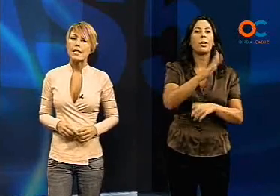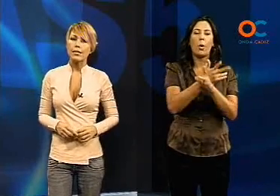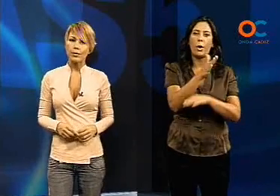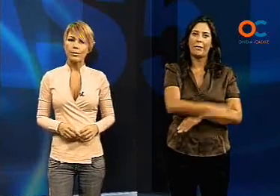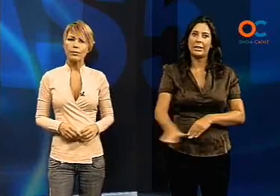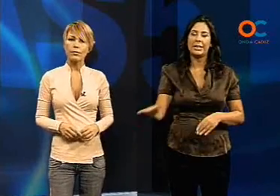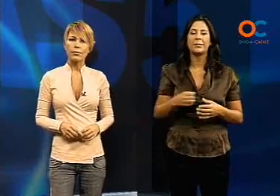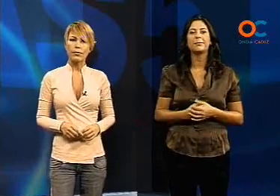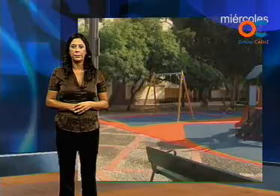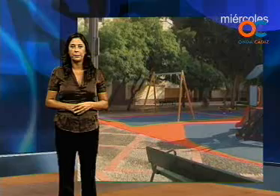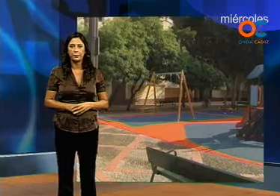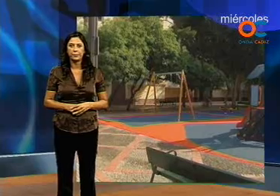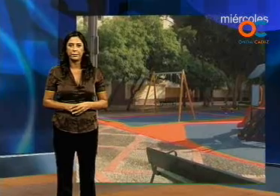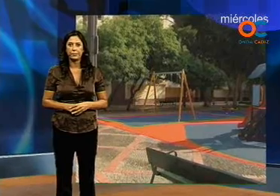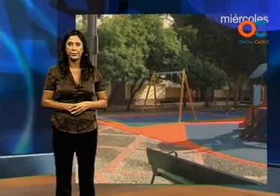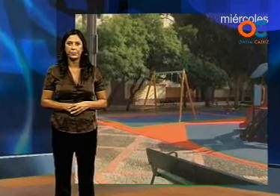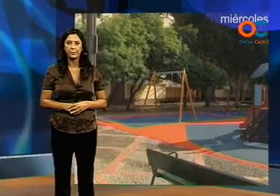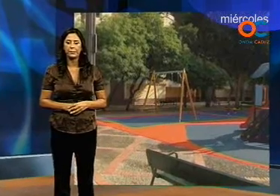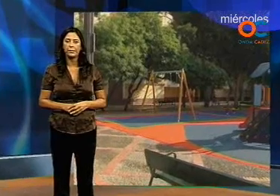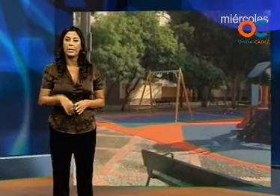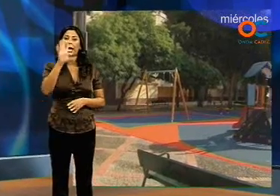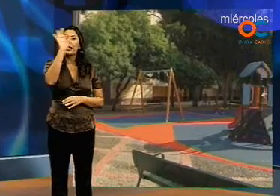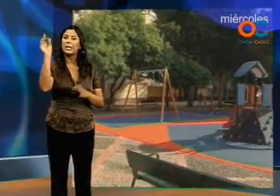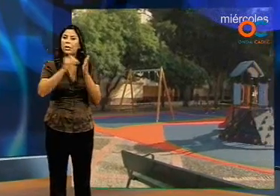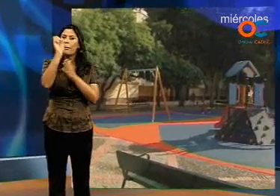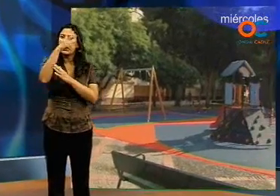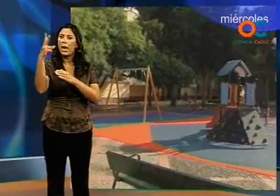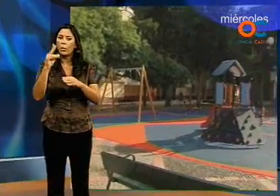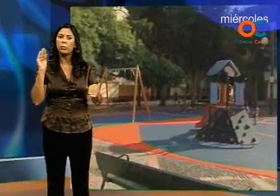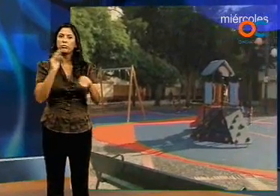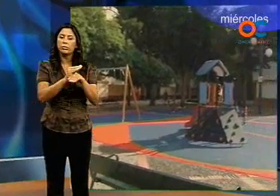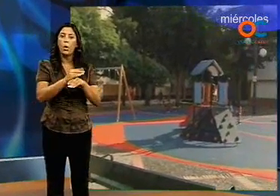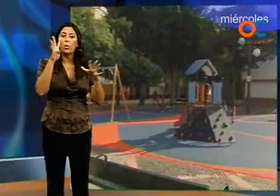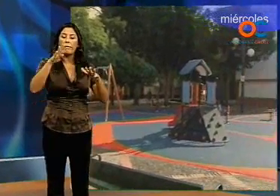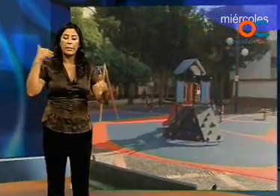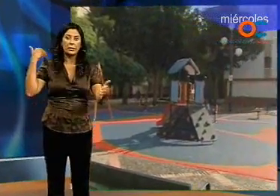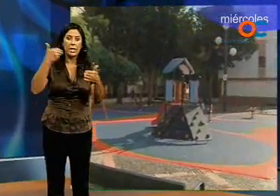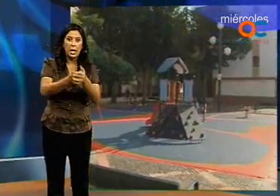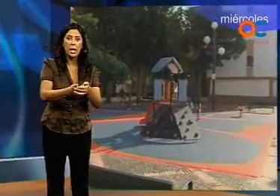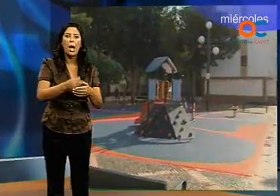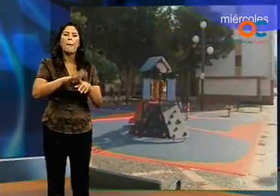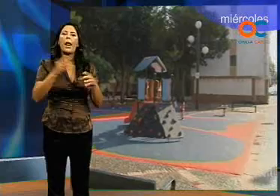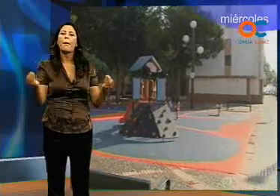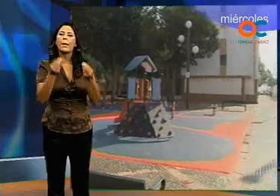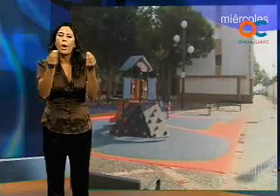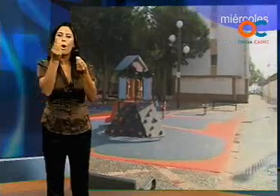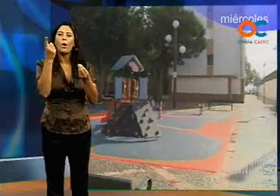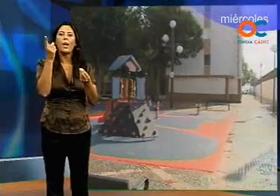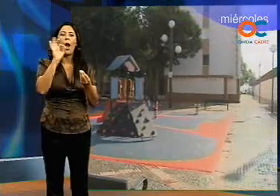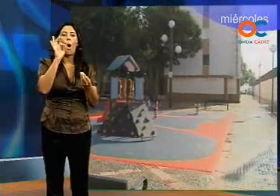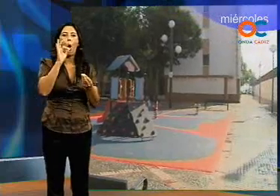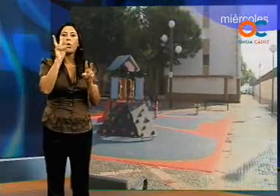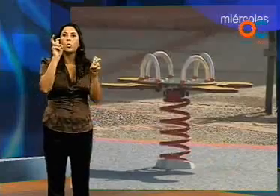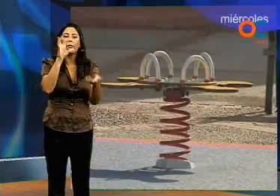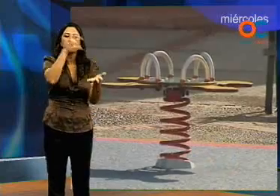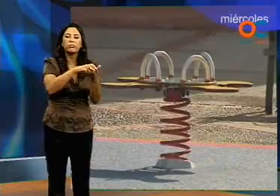infantiles. Más de 500.000 euros en los últimos 9 meses para la mejora o nueva instalación de parques infantiles en la ciudad